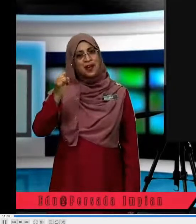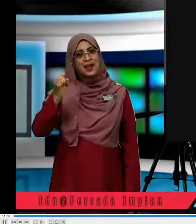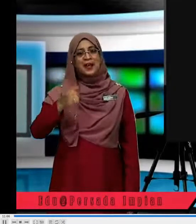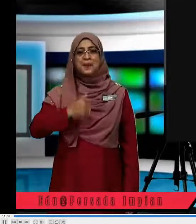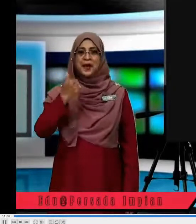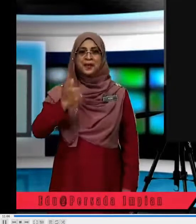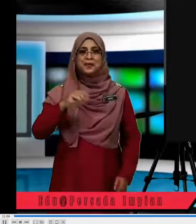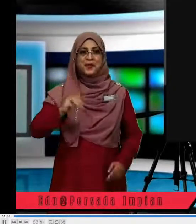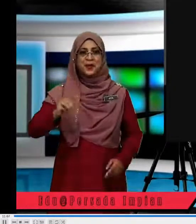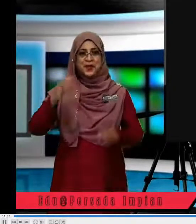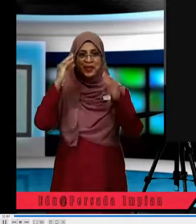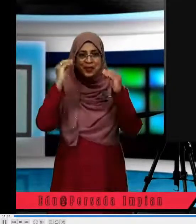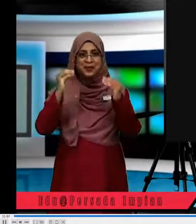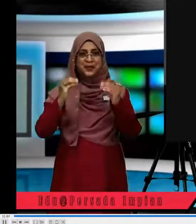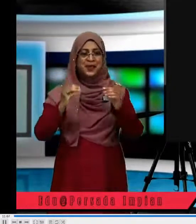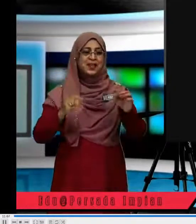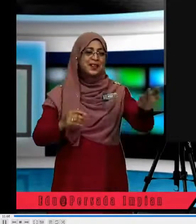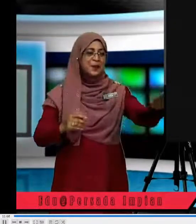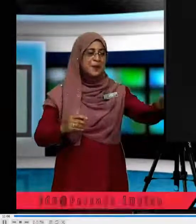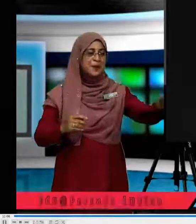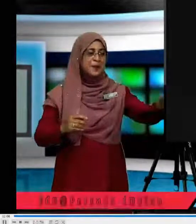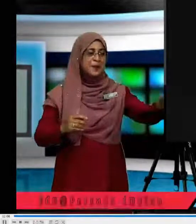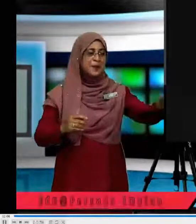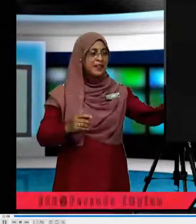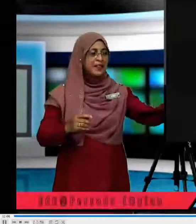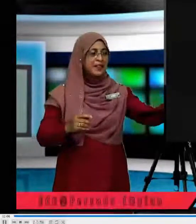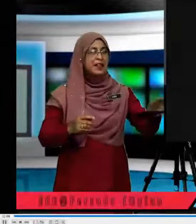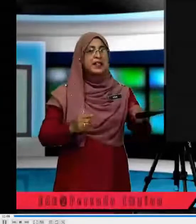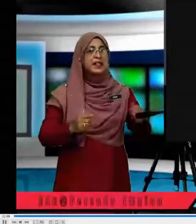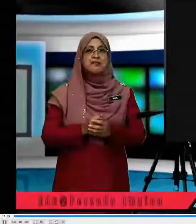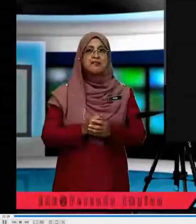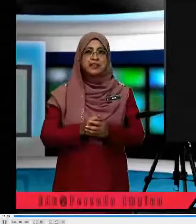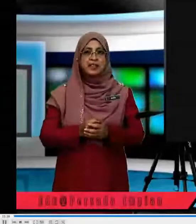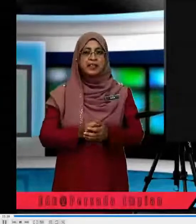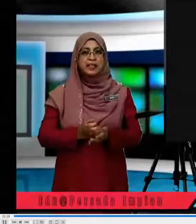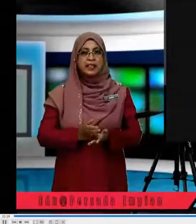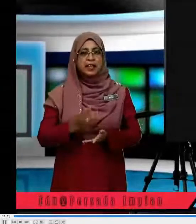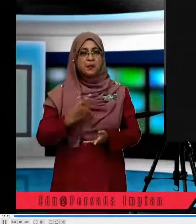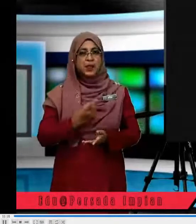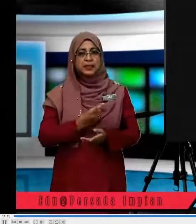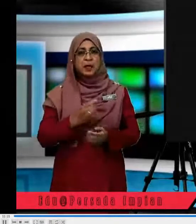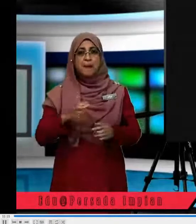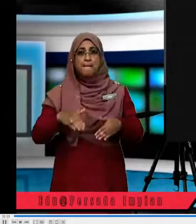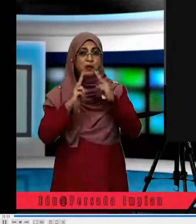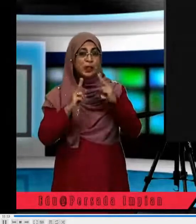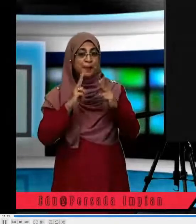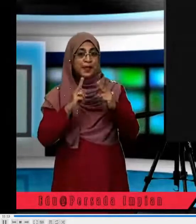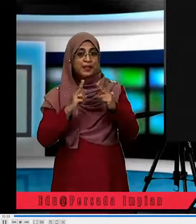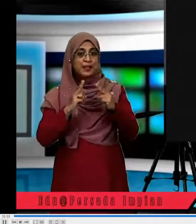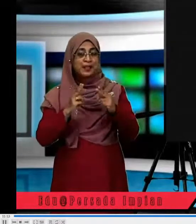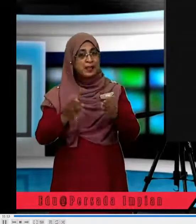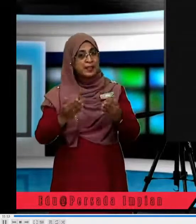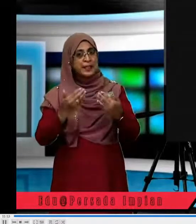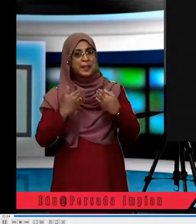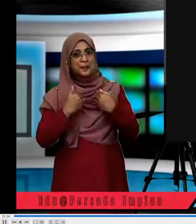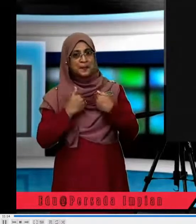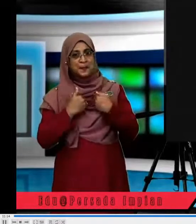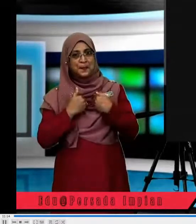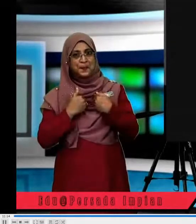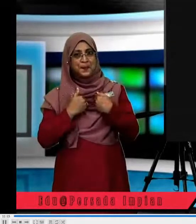hebat murid-muridku Ki seterusnya kita akan belajar bagaimana Ucapan